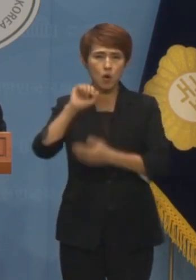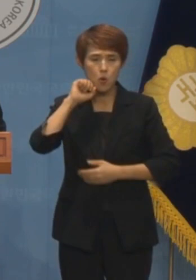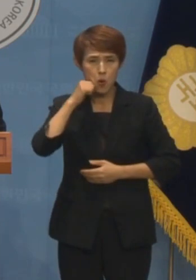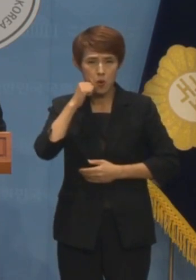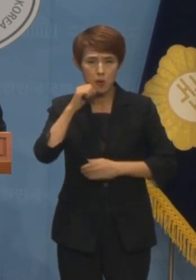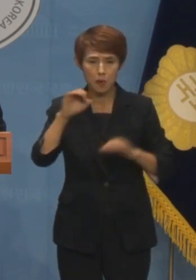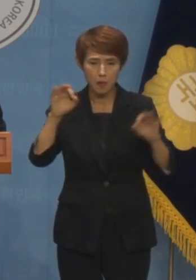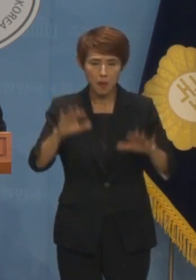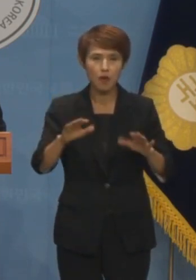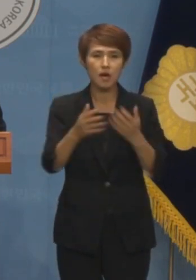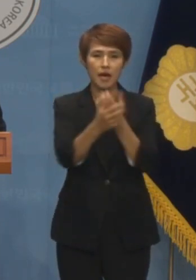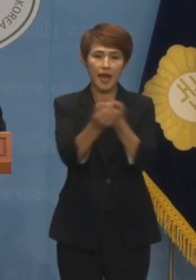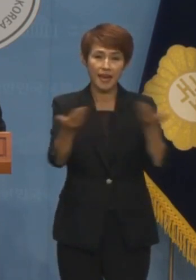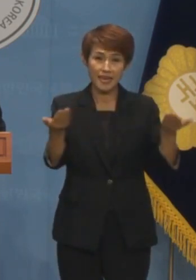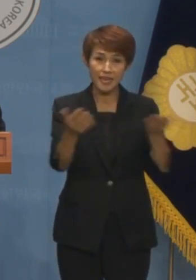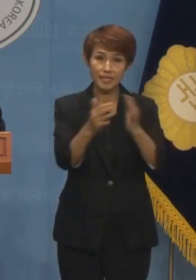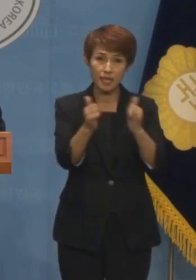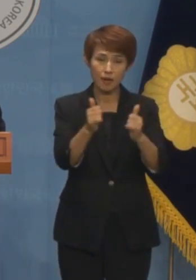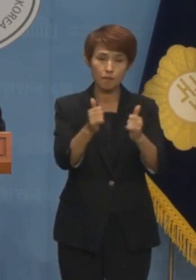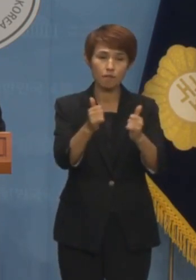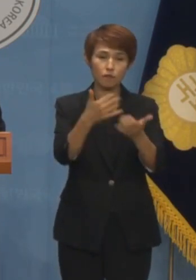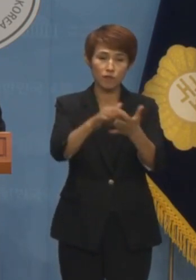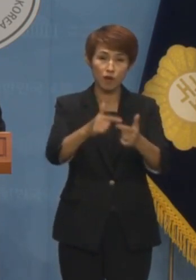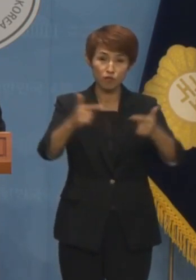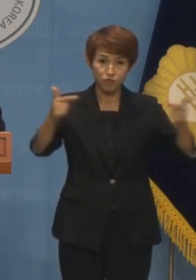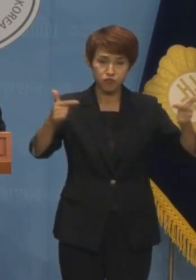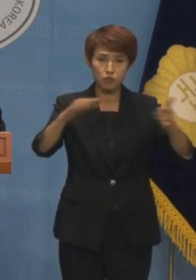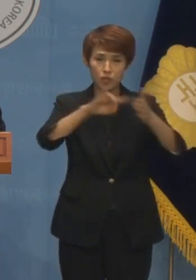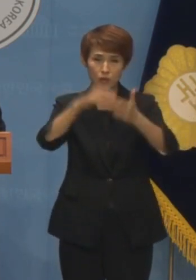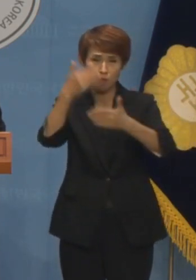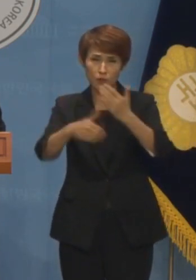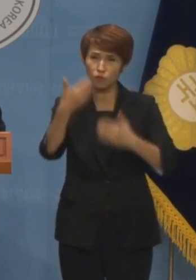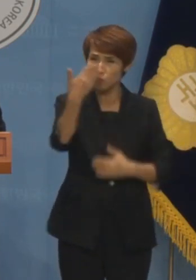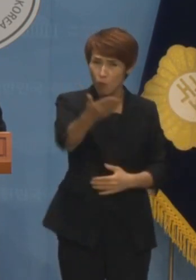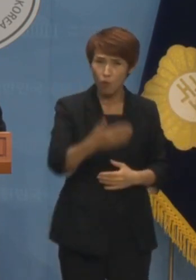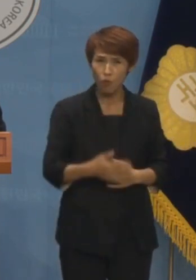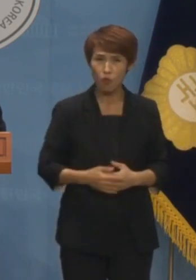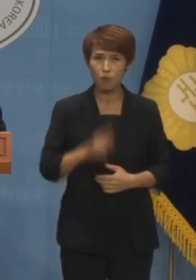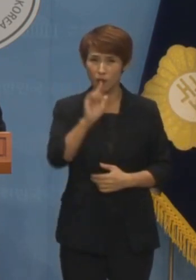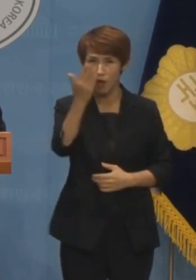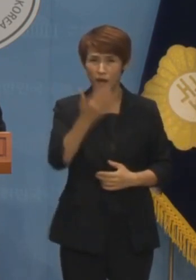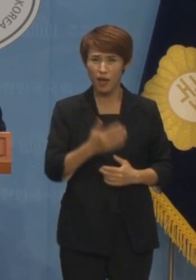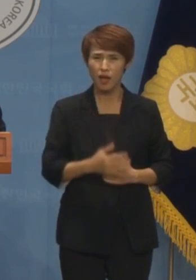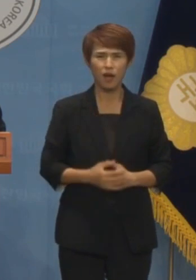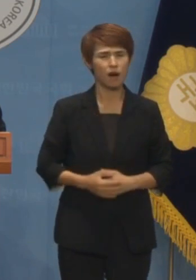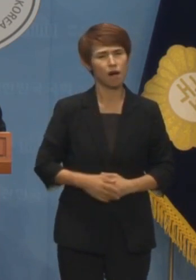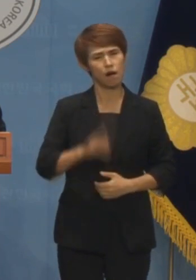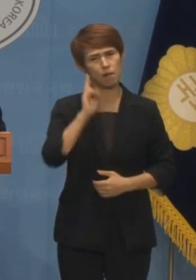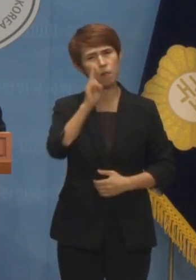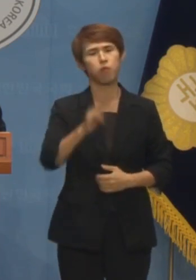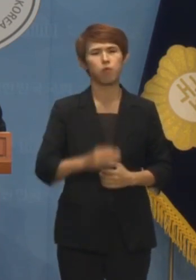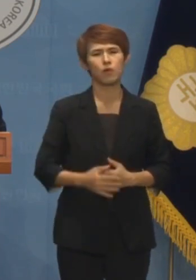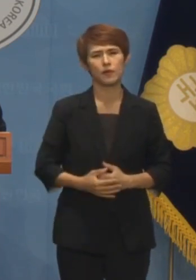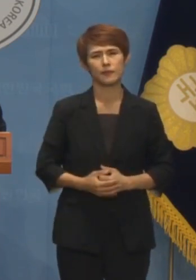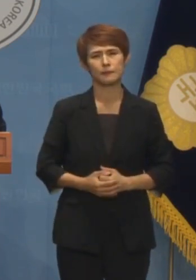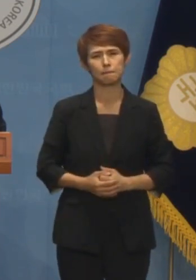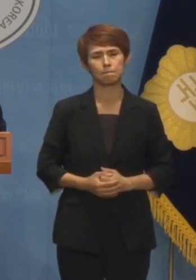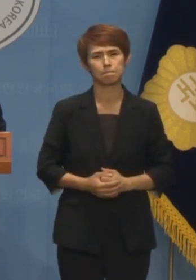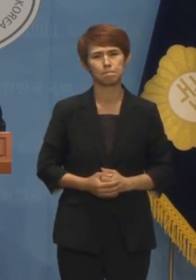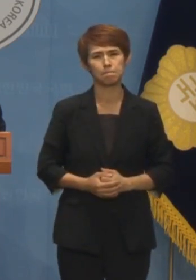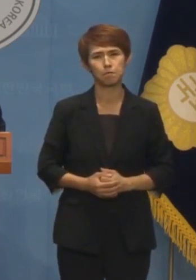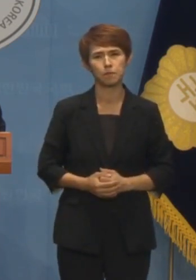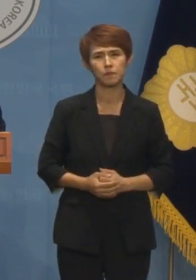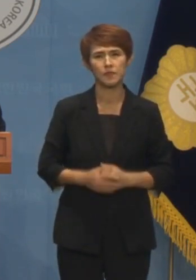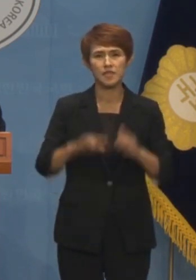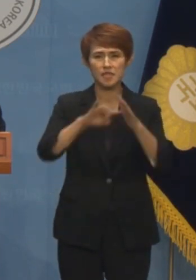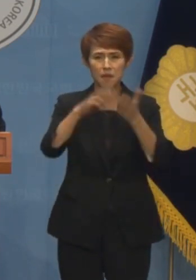일자리를 늘리는 기업에 정부가 세금까지 깎아줘야 하겠습니까? 해도 너무합니다.